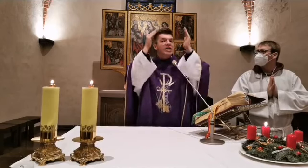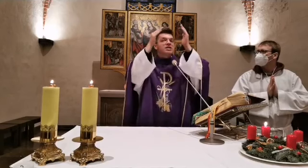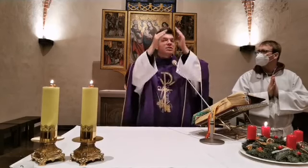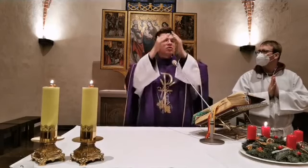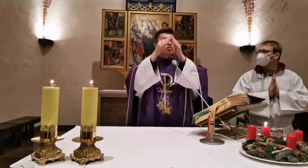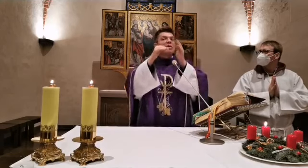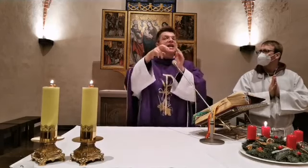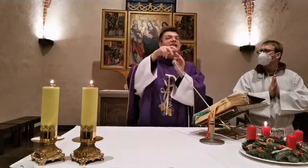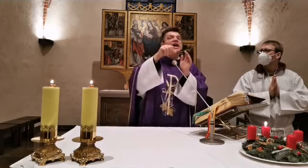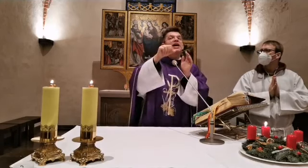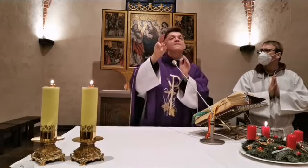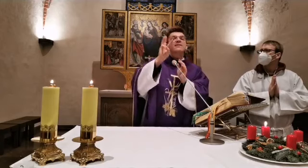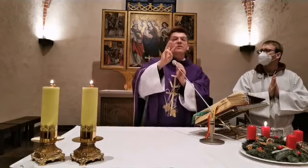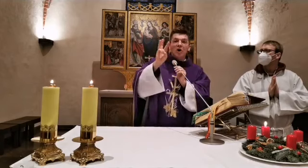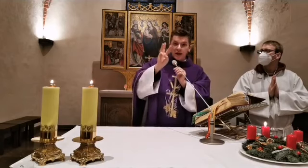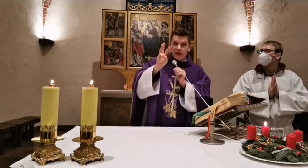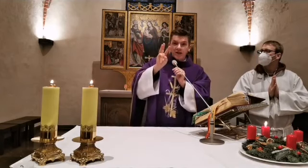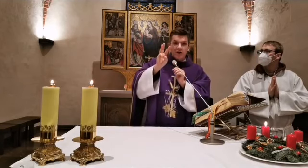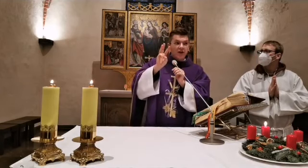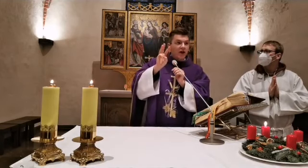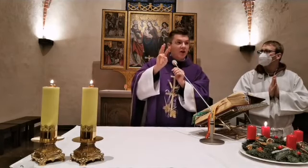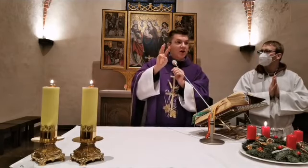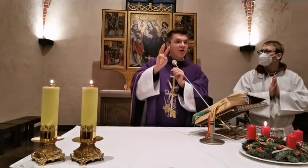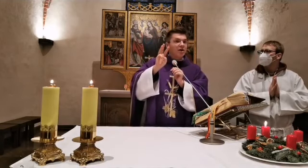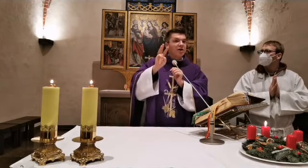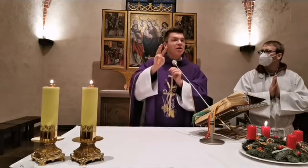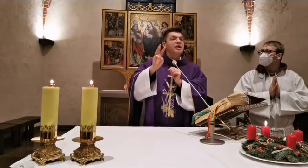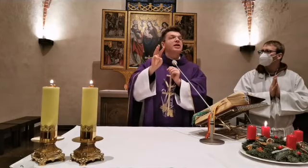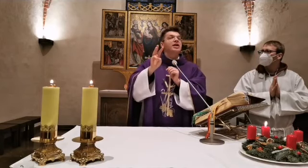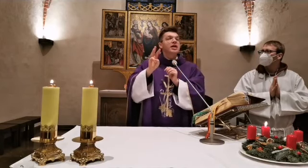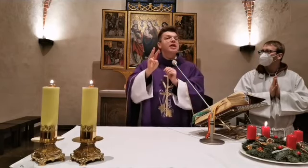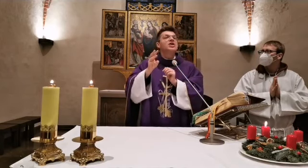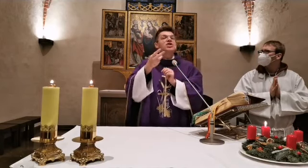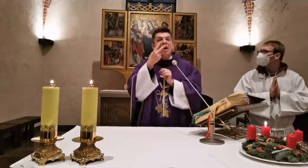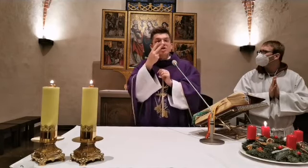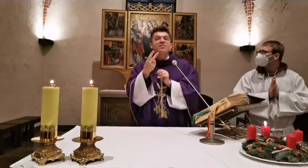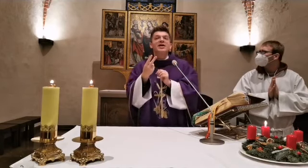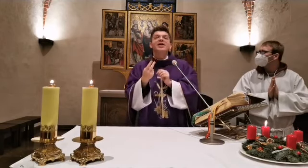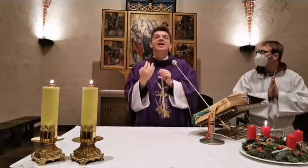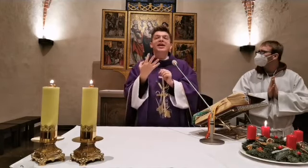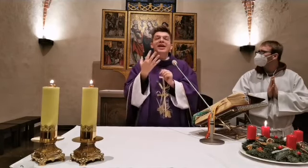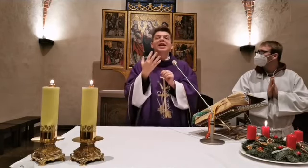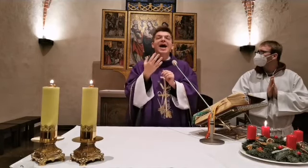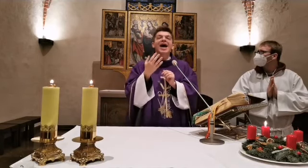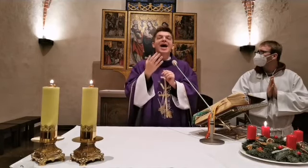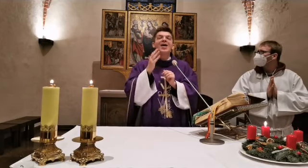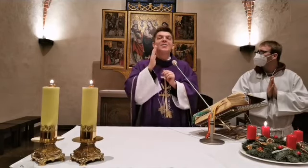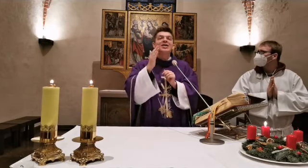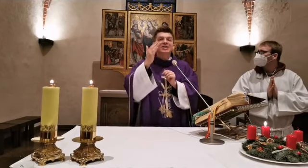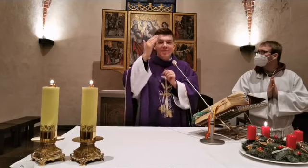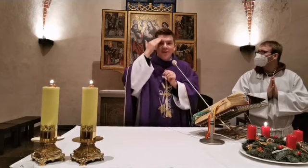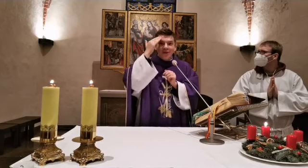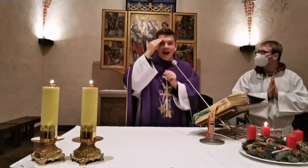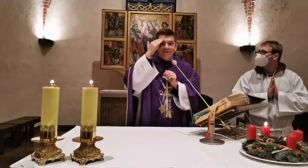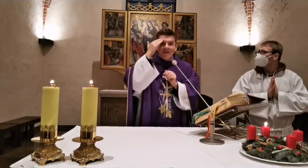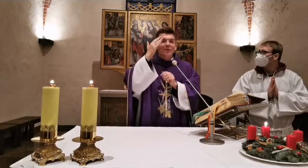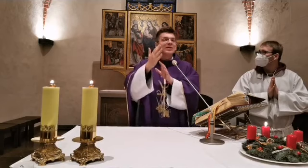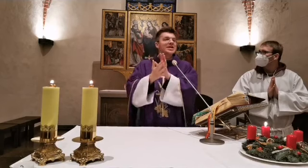księdza arcybiskupa. Idę we wtorek do niego i zobaczymy, ile